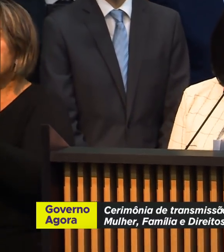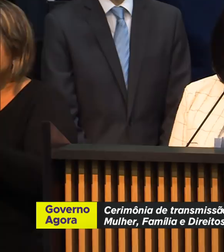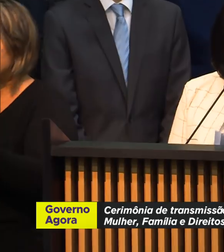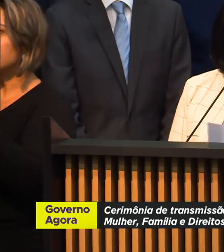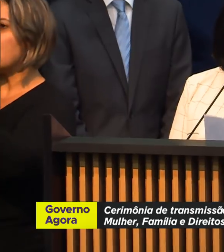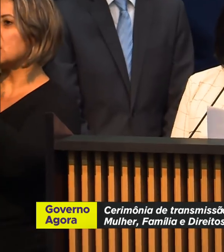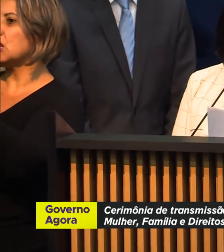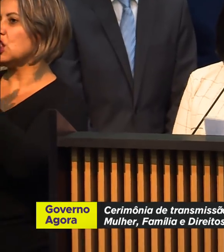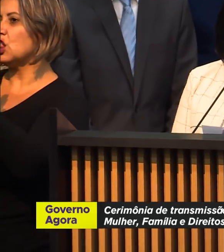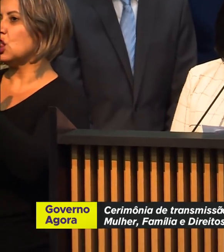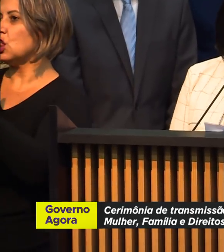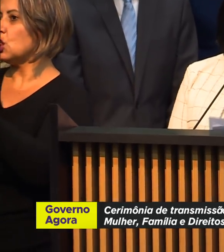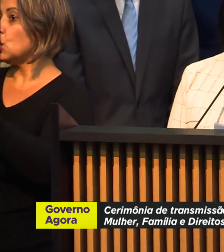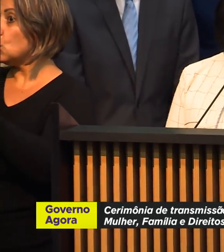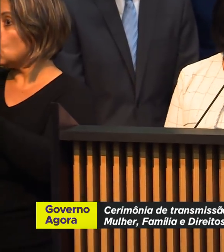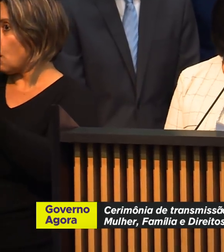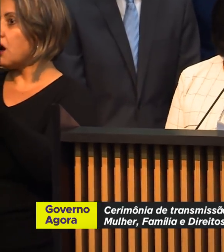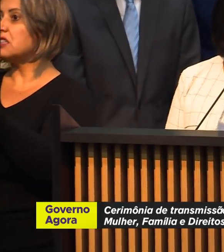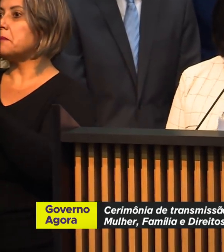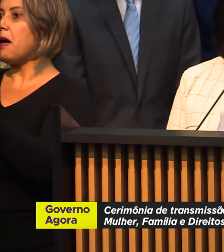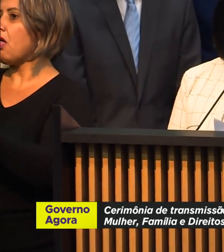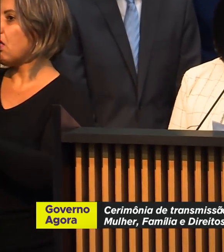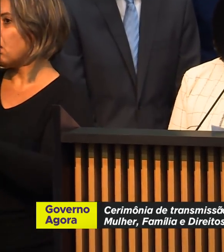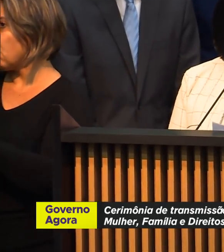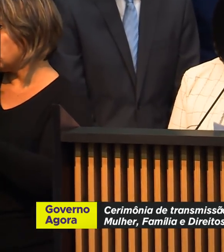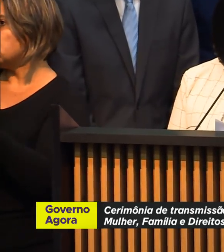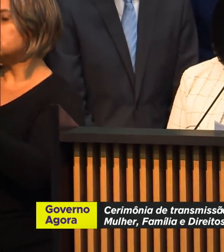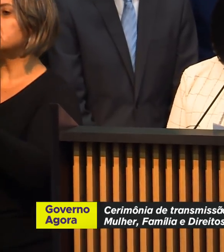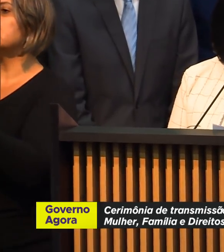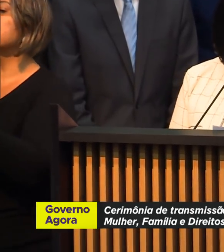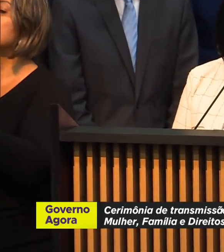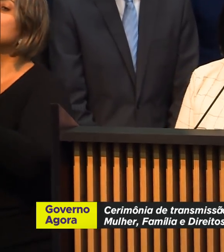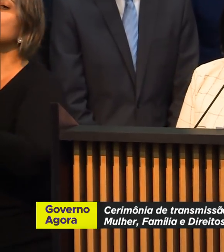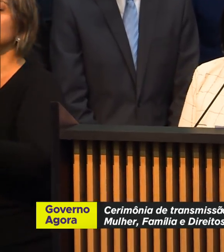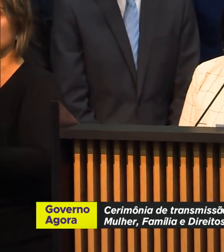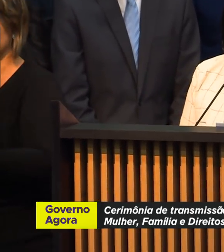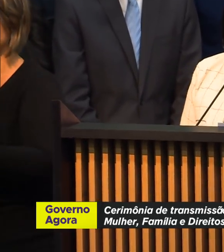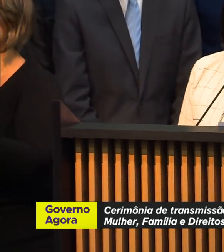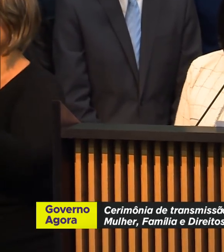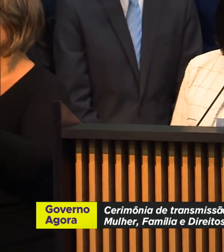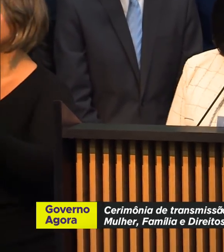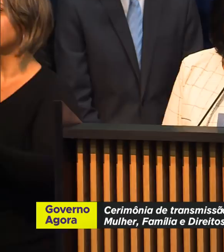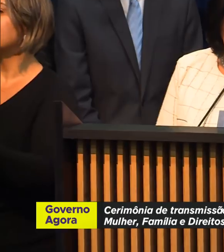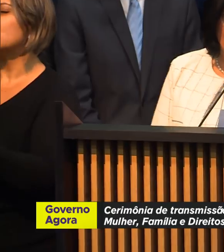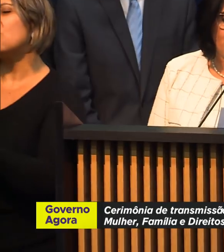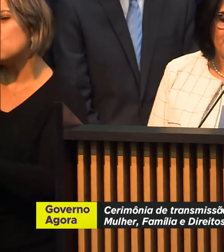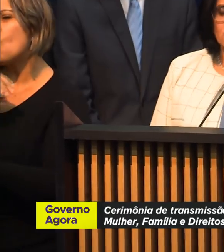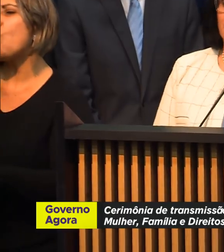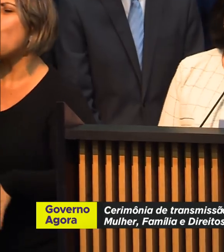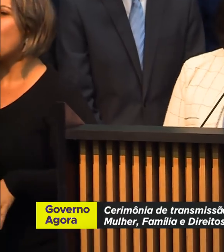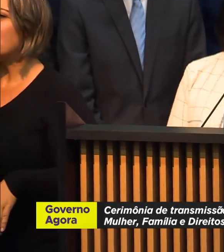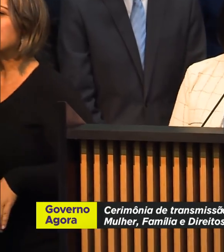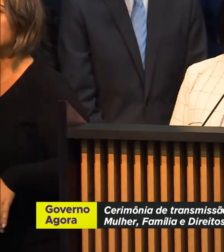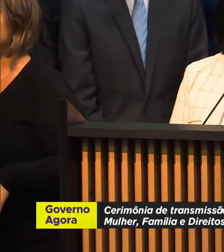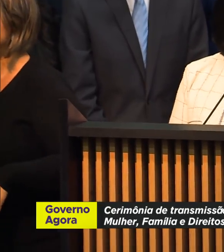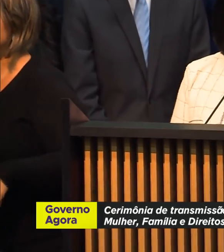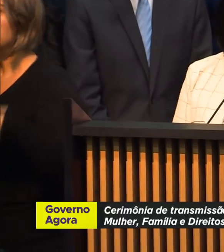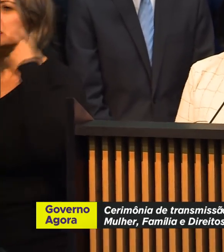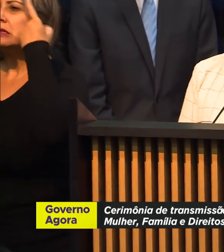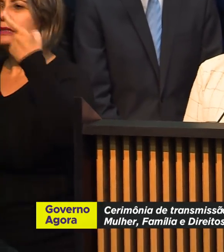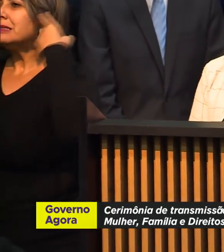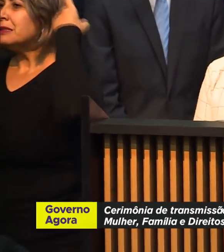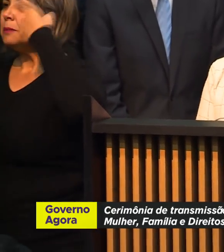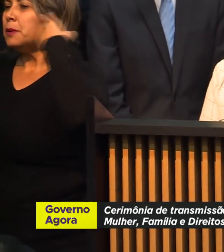drogas ilícitas e o consumo de álcool entre adolescentes e jovens. Nós conhecemos e nos preocupamos com a realidade do